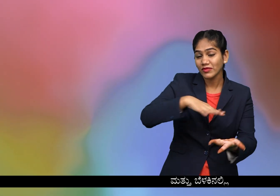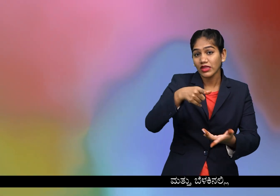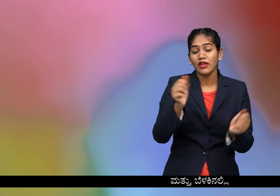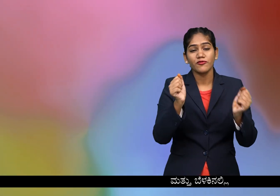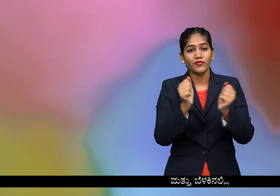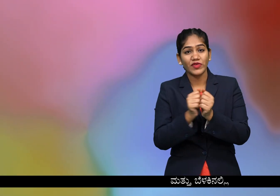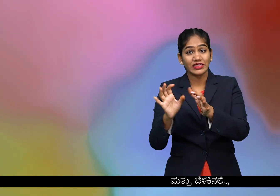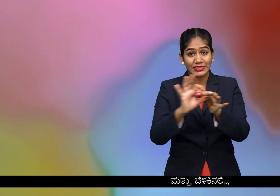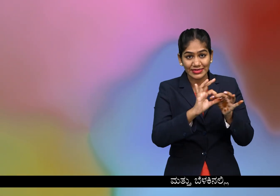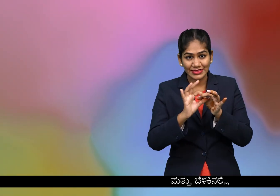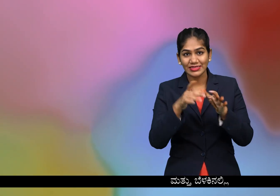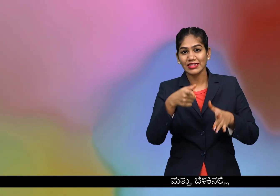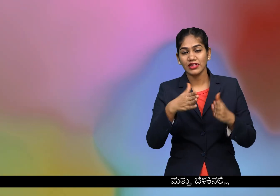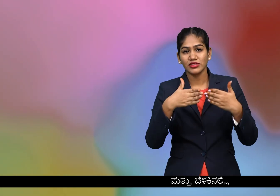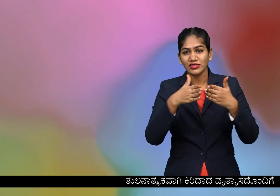ಮತ್ತು ಬೆಳಕಿನಲ್ಲಿ